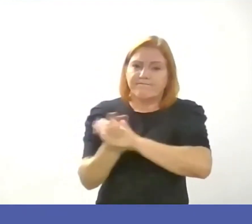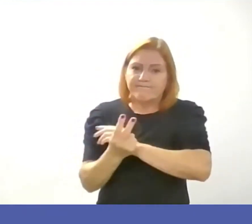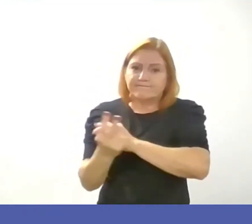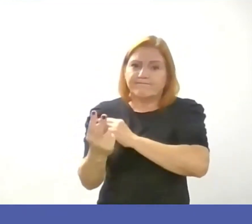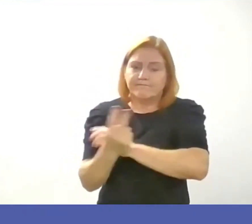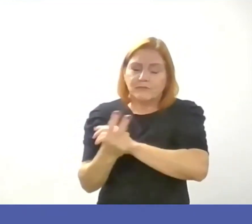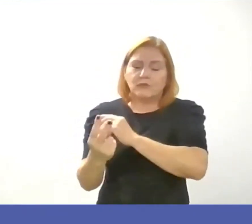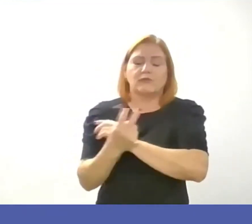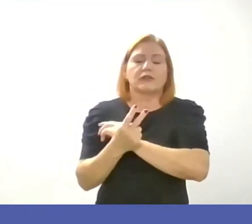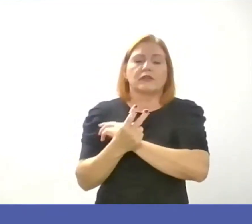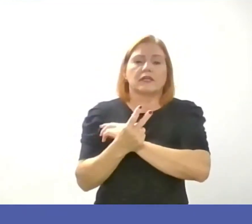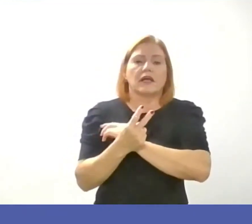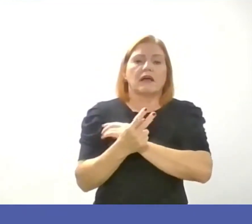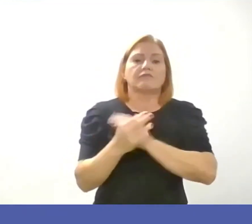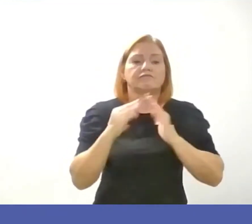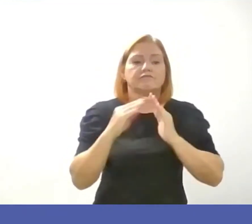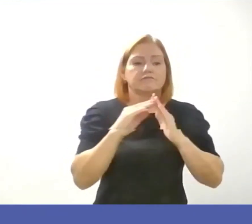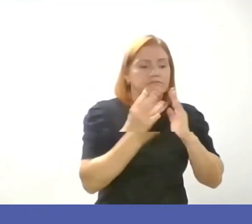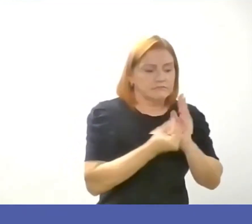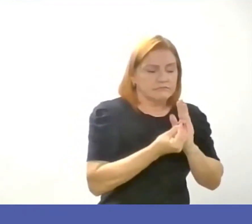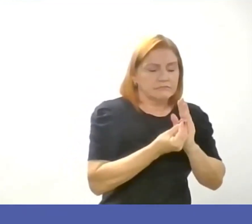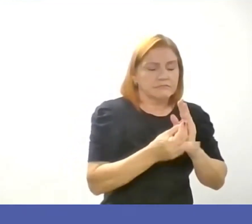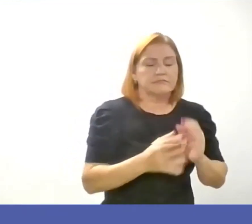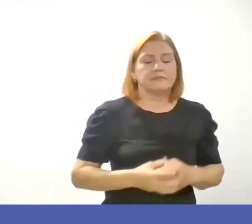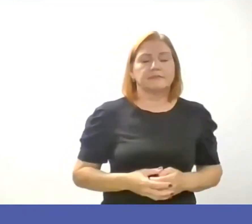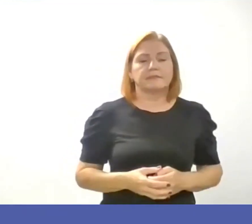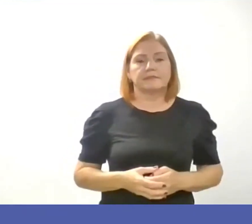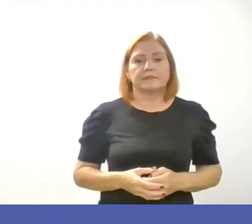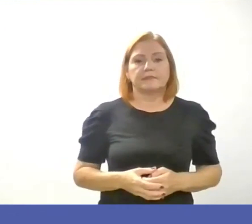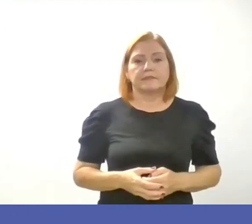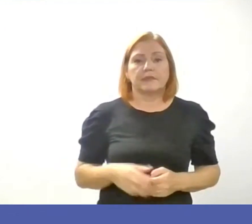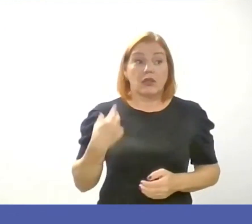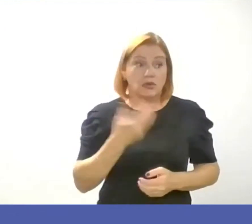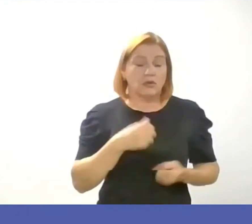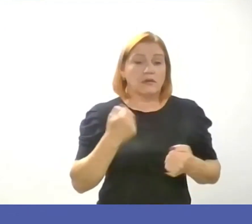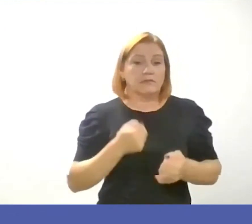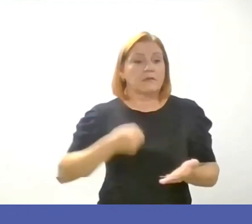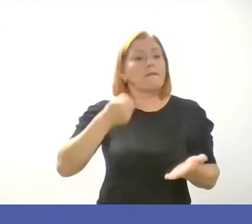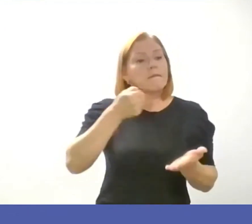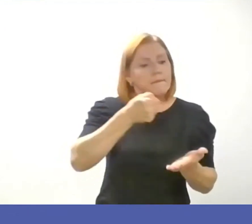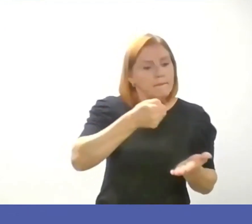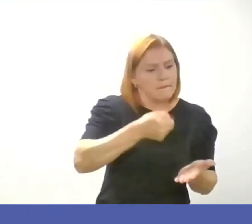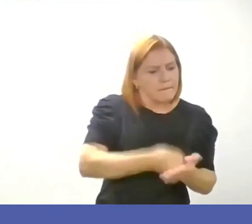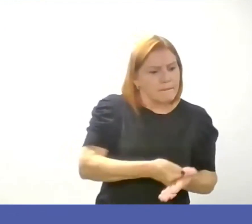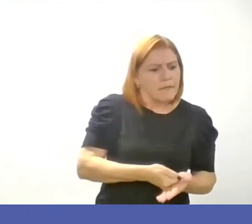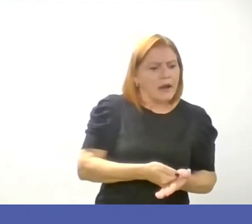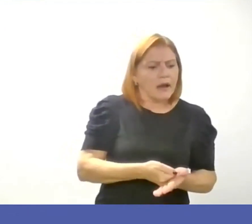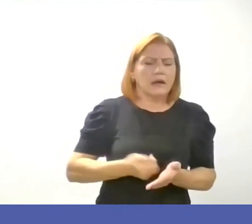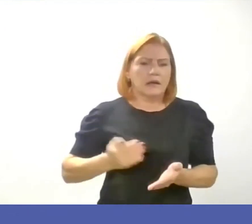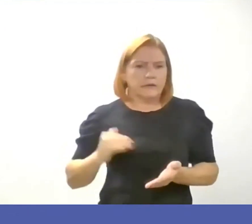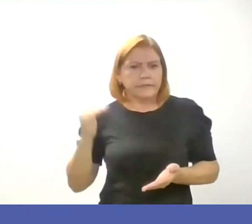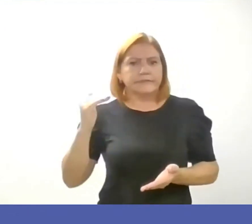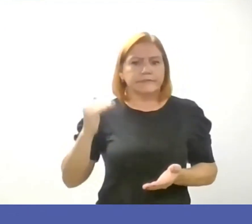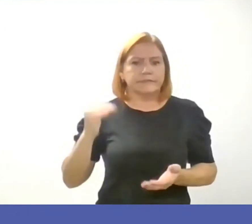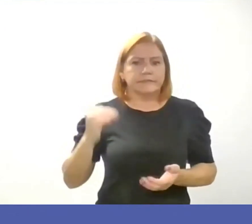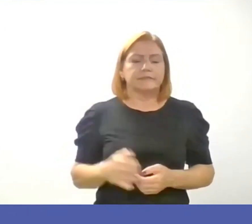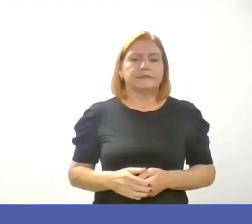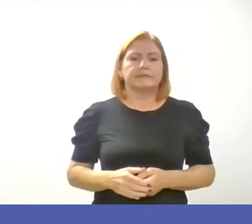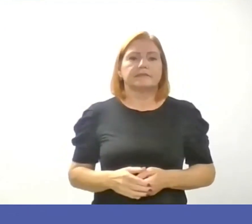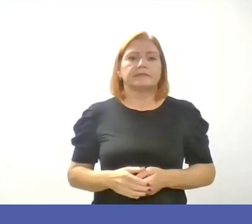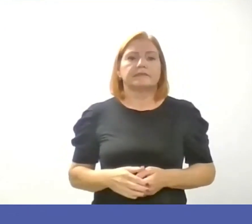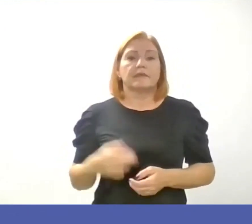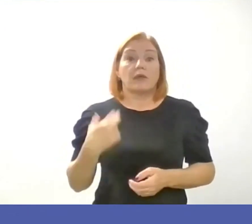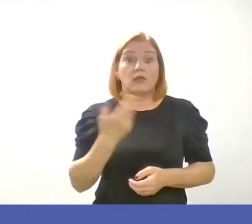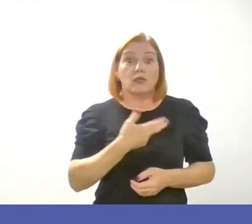temos que pagar o preço para cuidar. E não só cuidar, nós temos que fazê-los também servirem ao